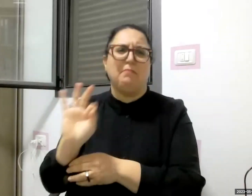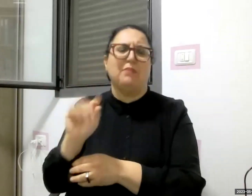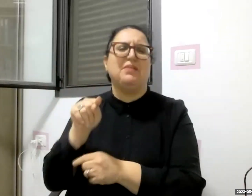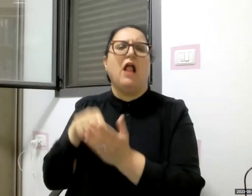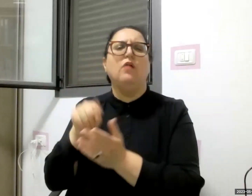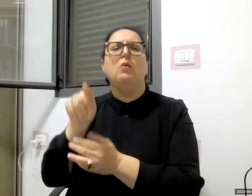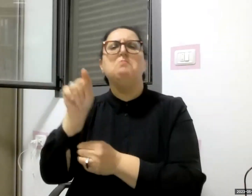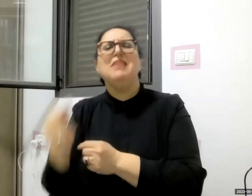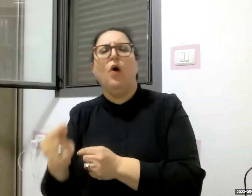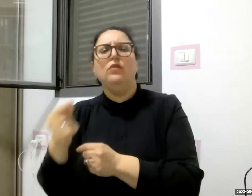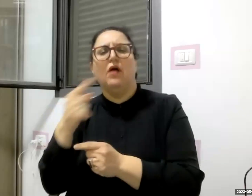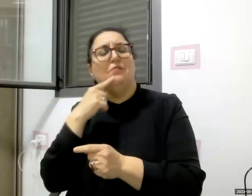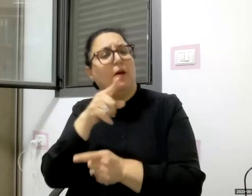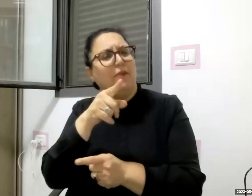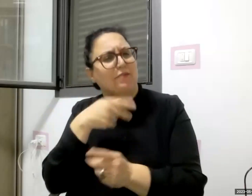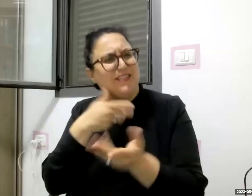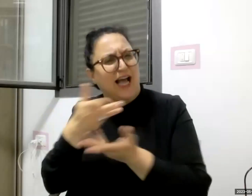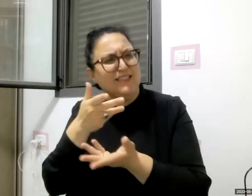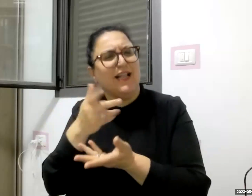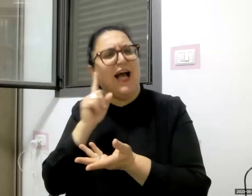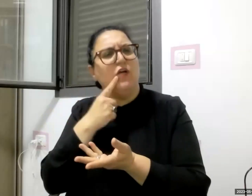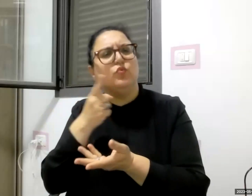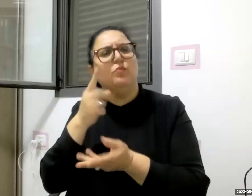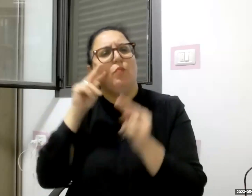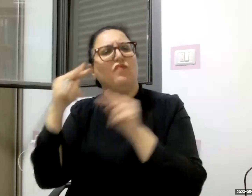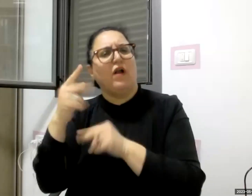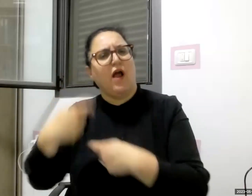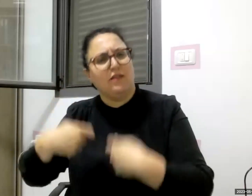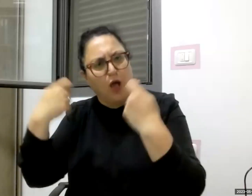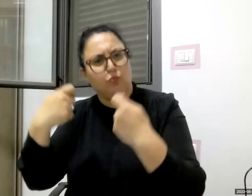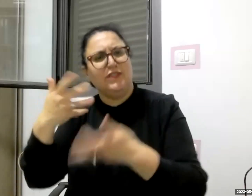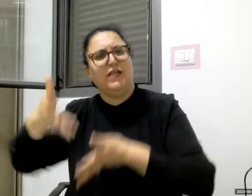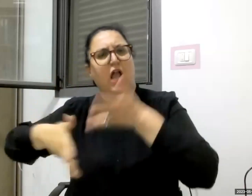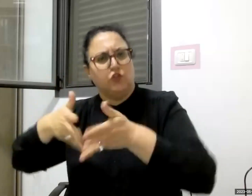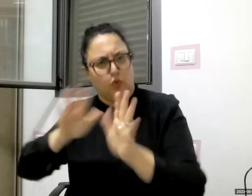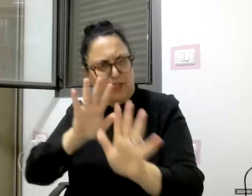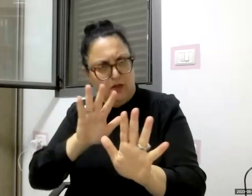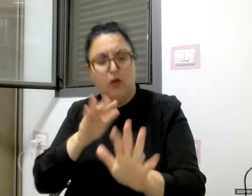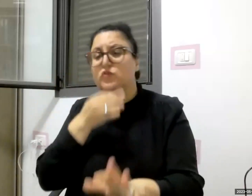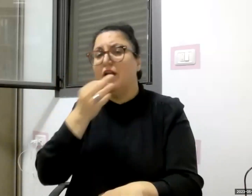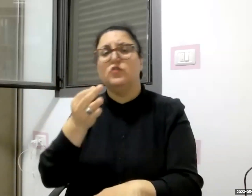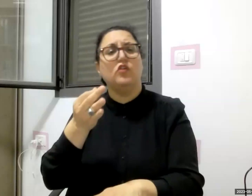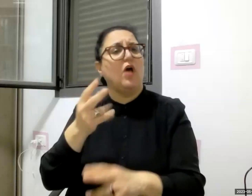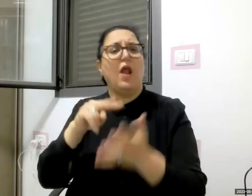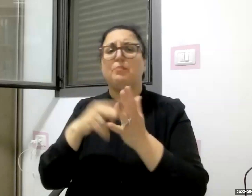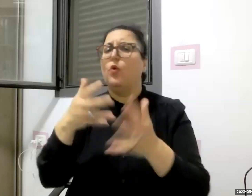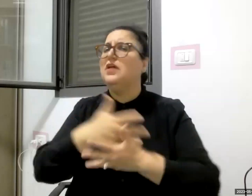נובע באמת בגלל כי הוא מיעוט אני מתייחסת לחרשות במובן תרבות